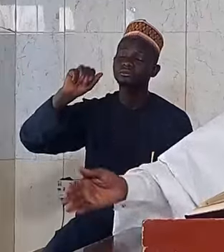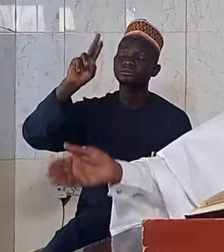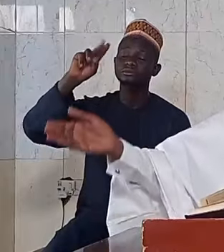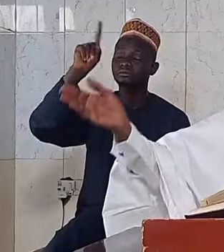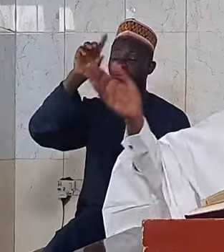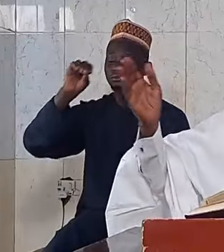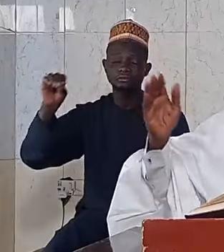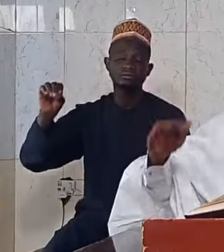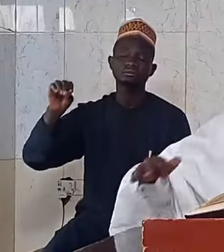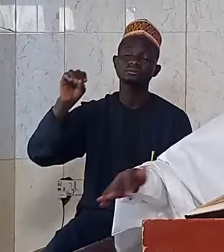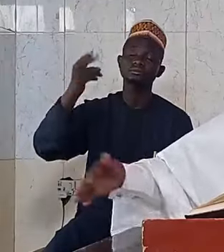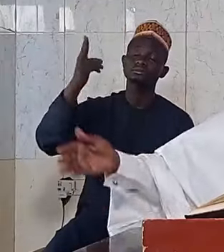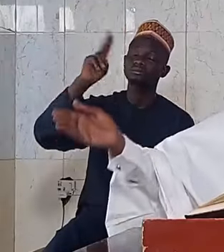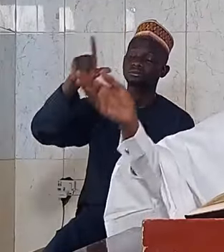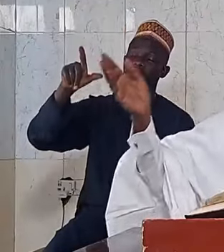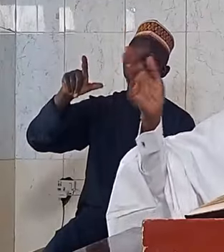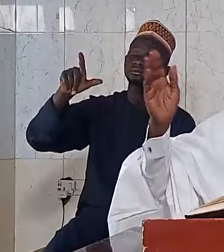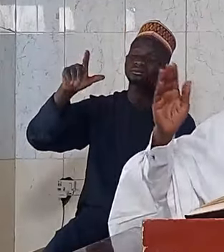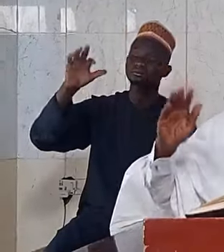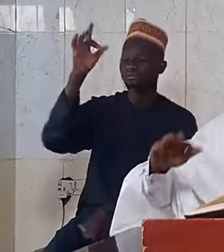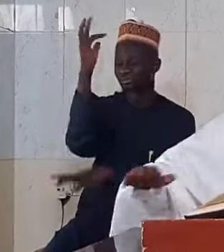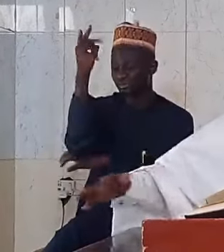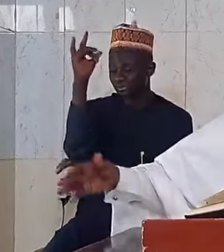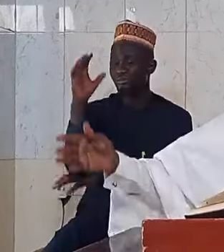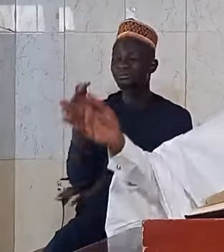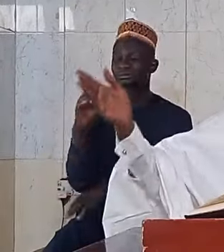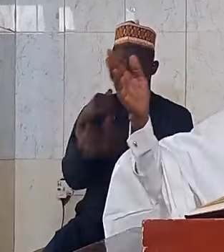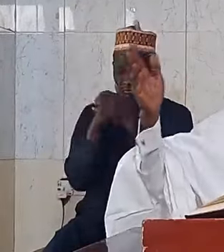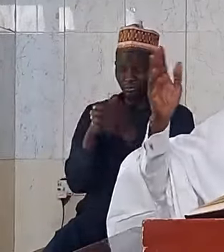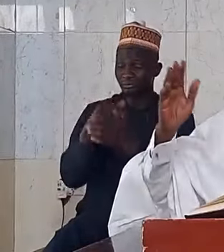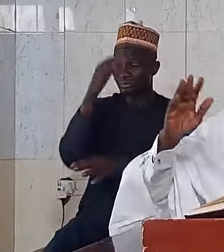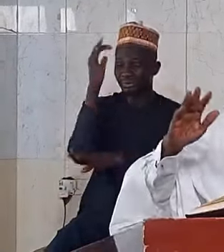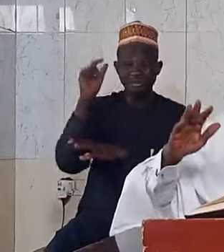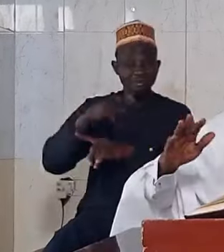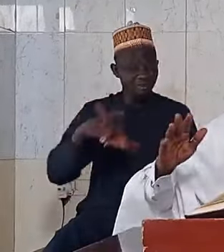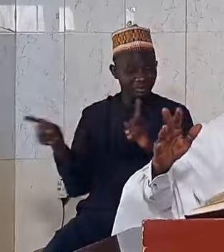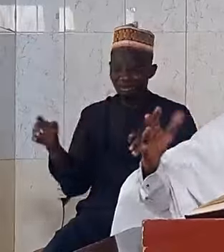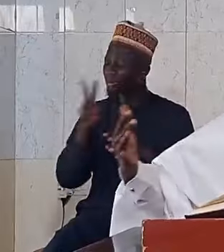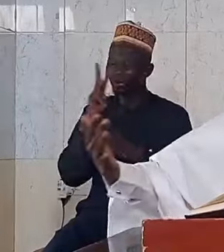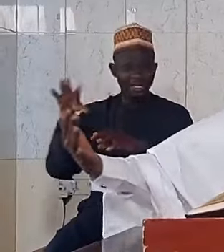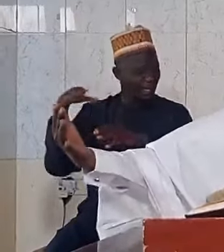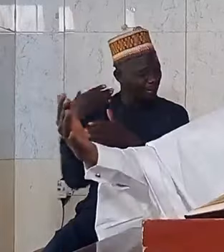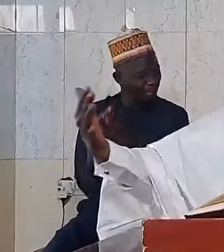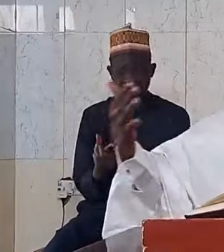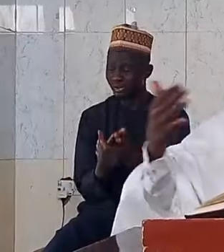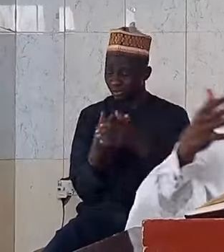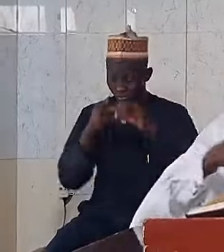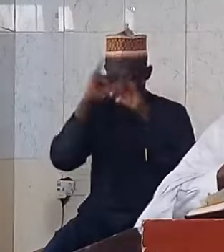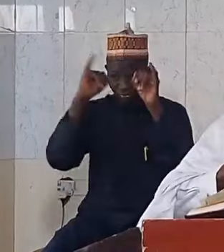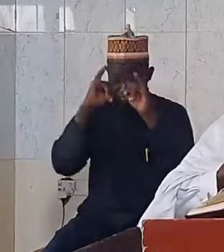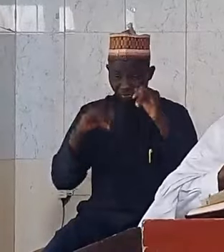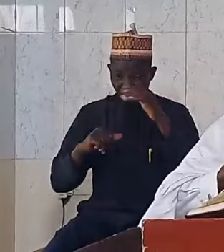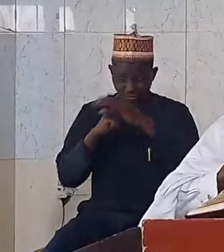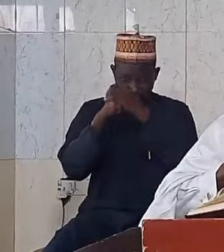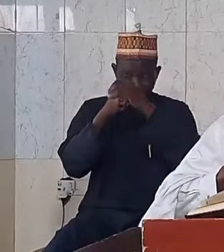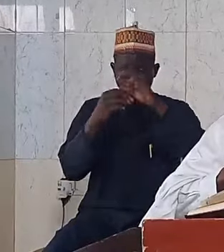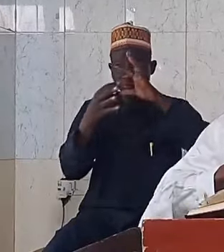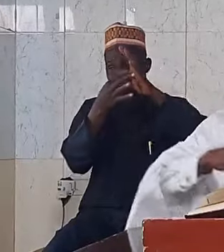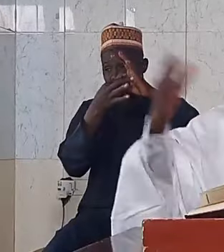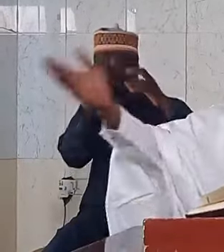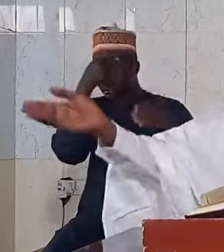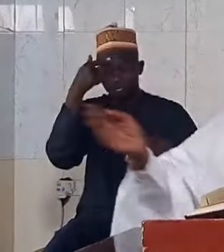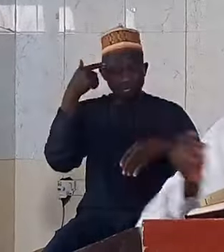da masu bautar wata tsamiya da masu bautar wata kuka da masu bautar komai duk sai su hada kansu don